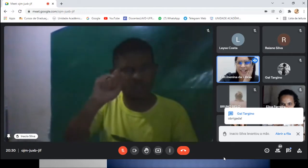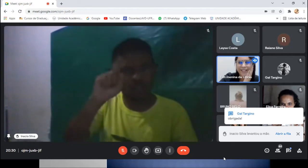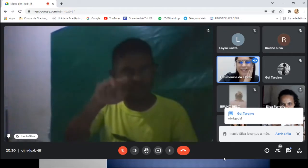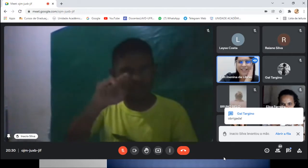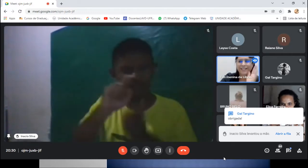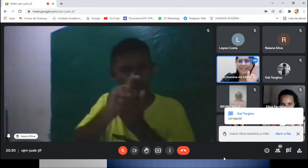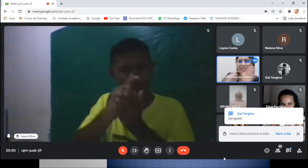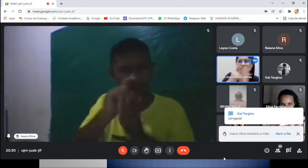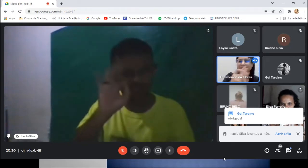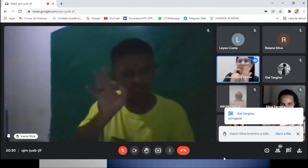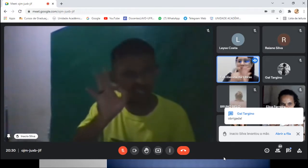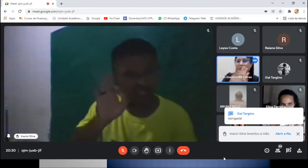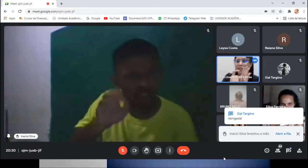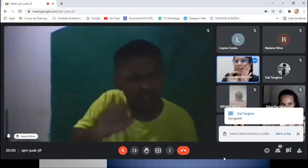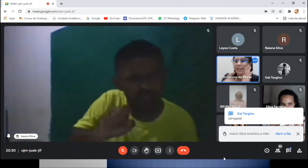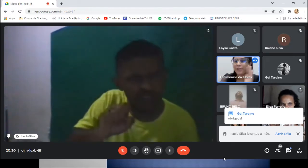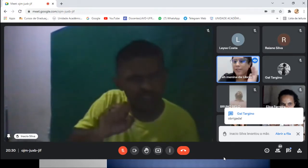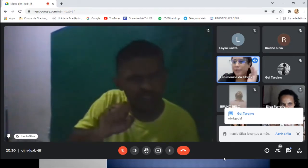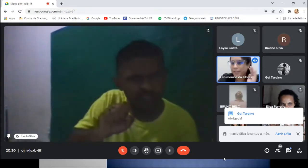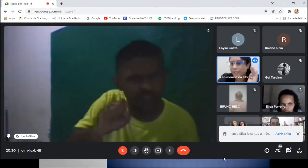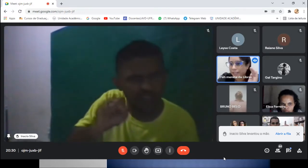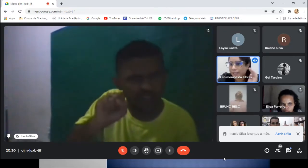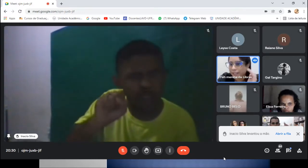signética, é signética? Não, é o sinal de